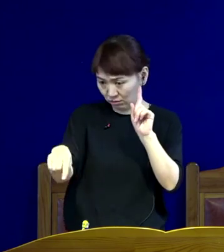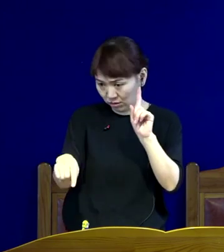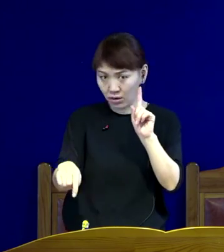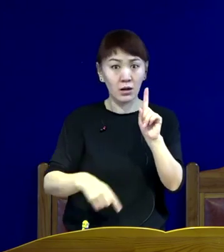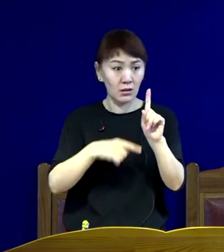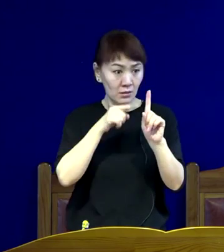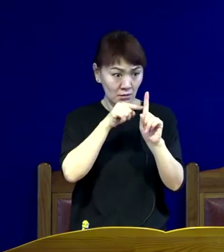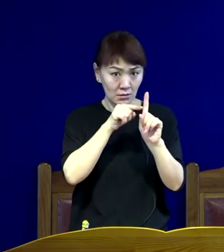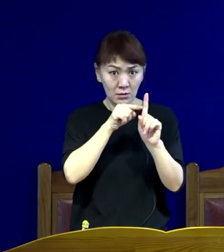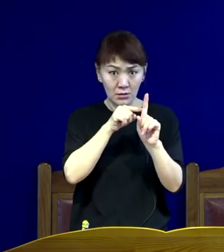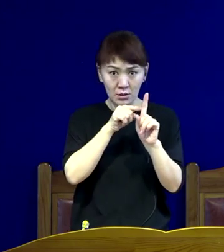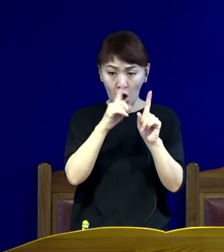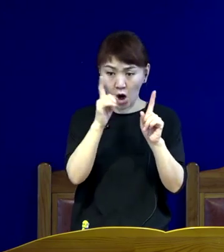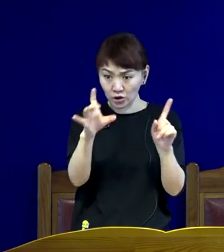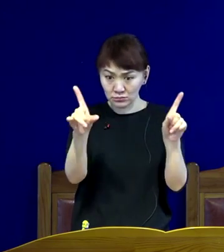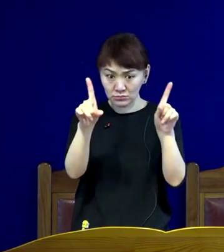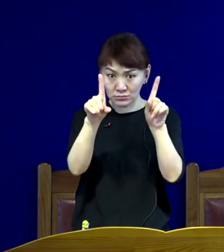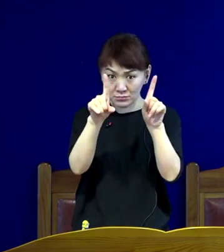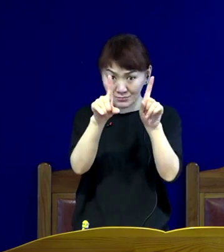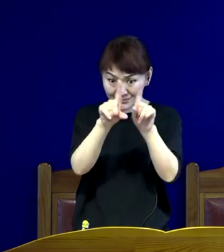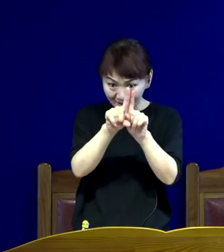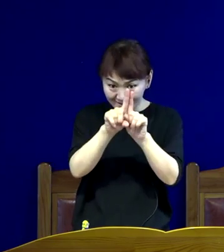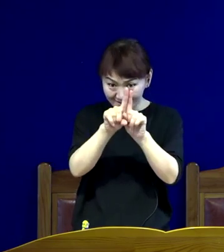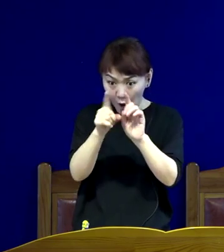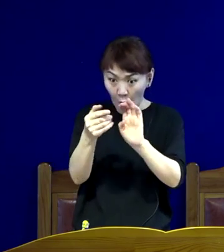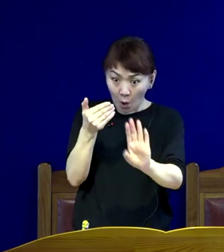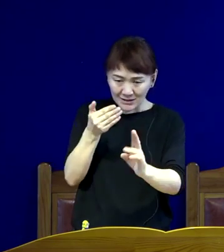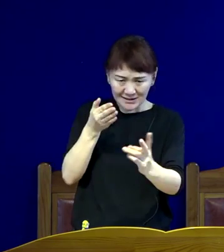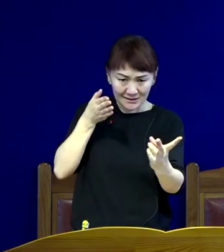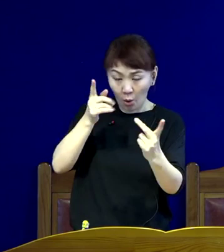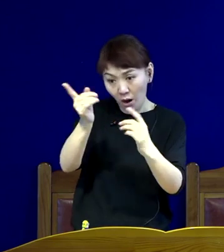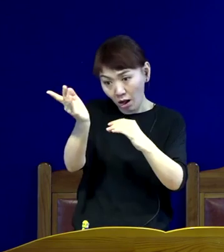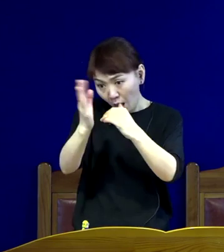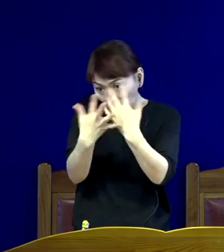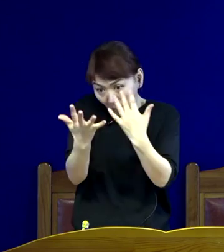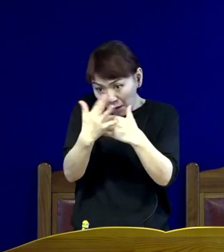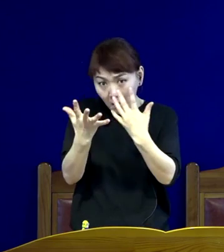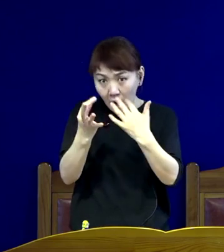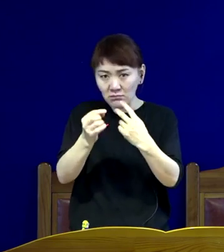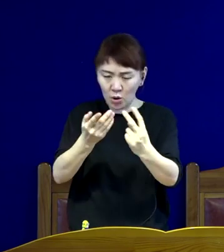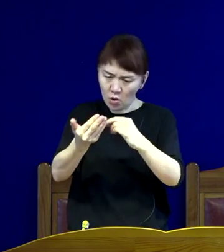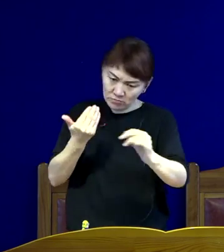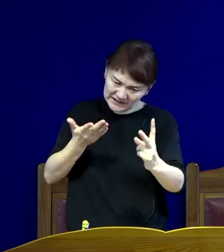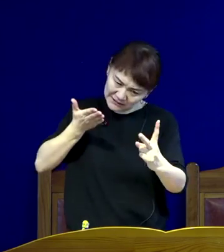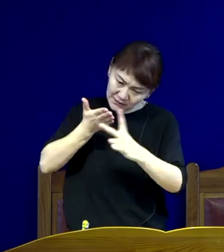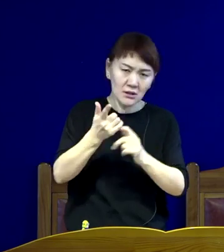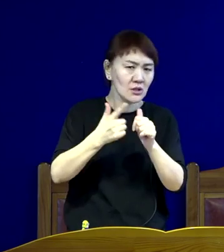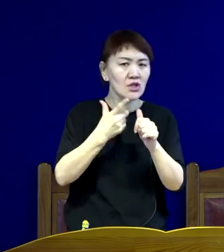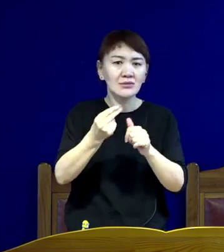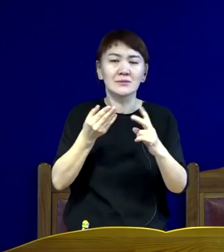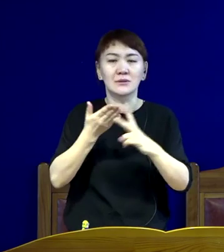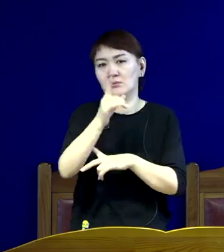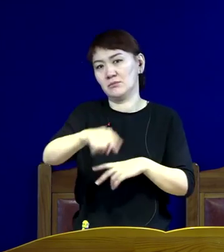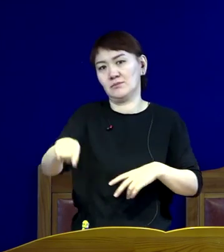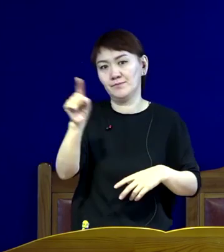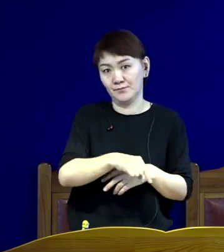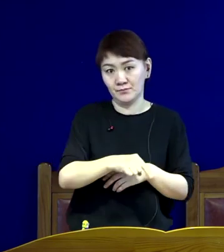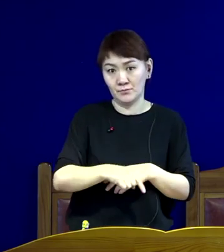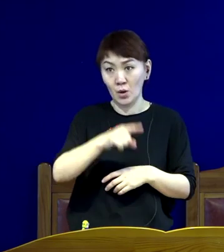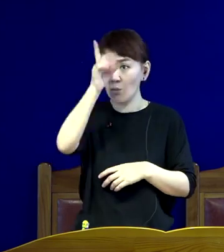хинч салгахгүй. Хин салгах гэдэг нь хүн салгаж чадахгүй гэж хэлсэн байна. Тэгэхээр бурхны талаас нэг нөхөр, нэг